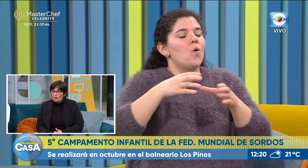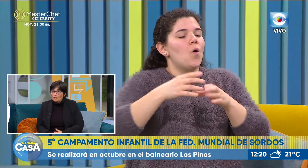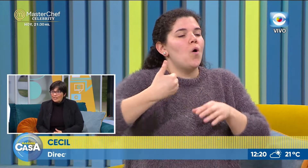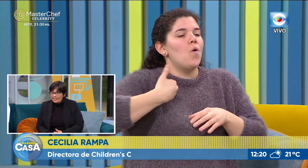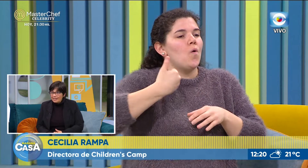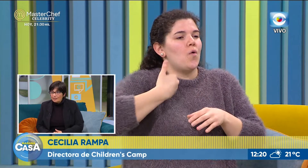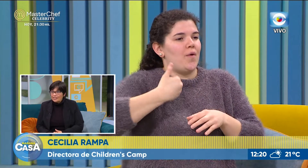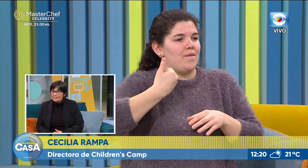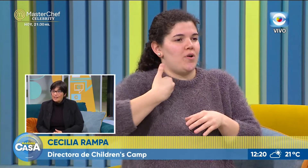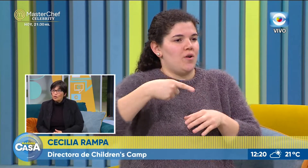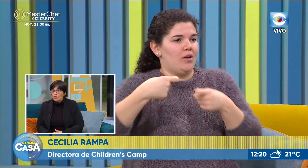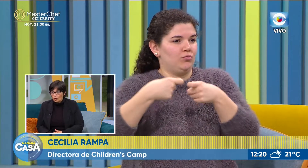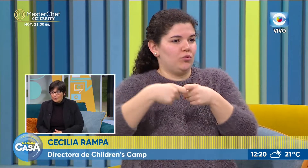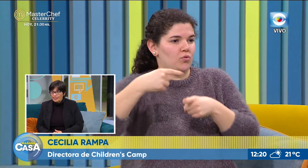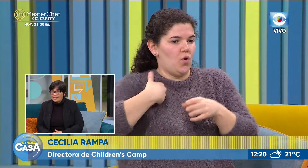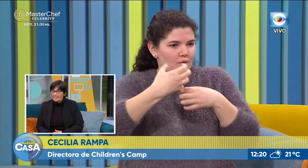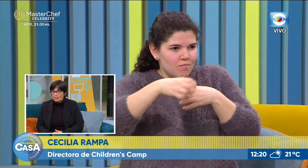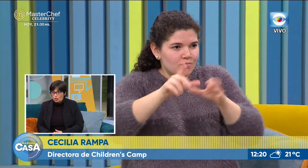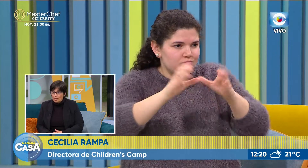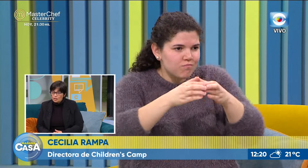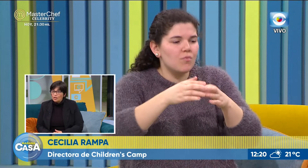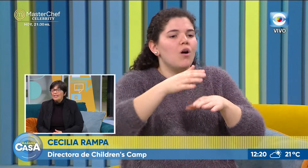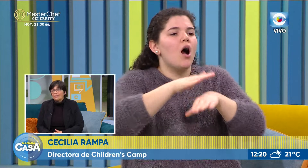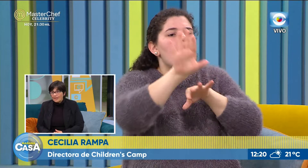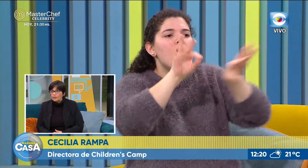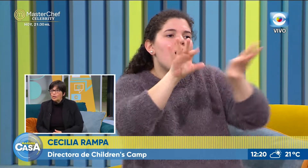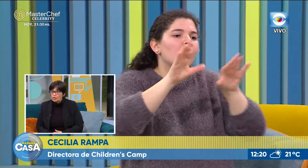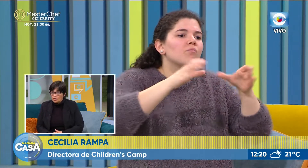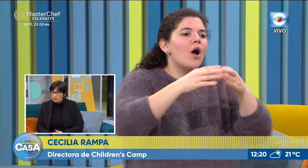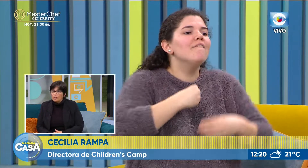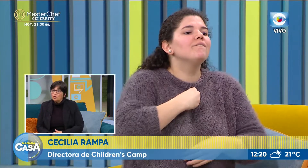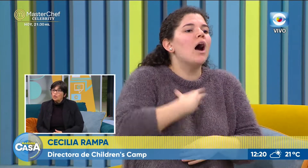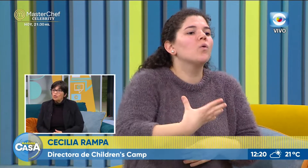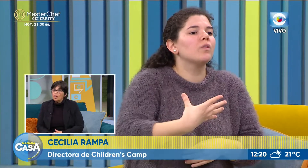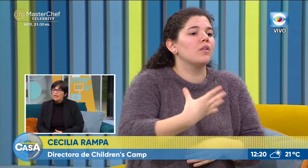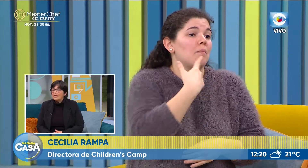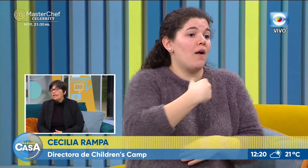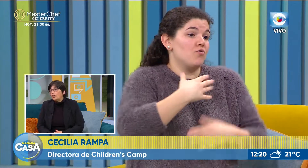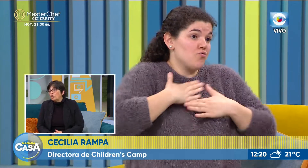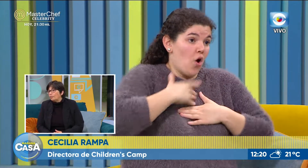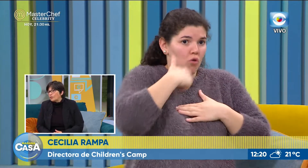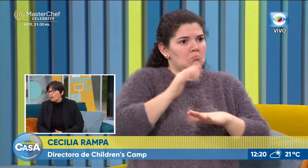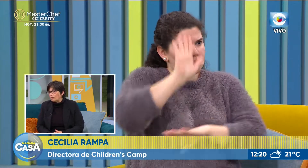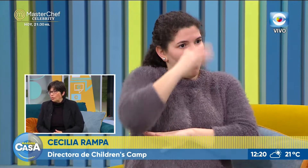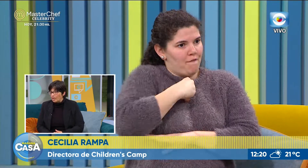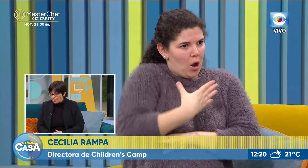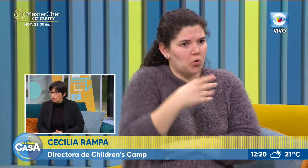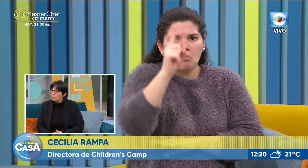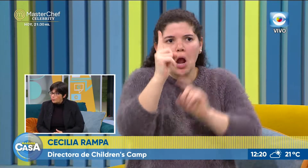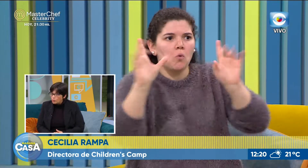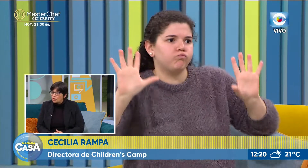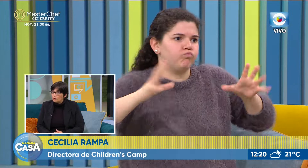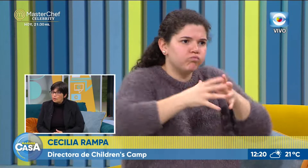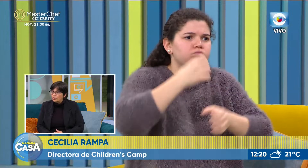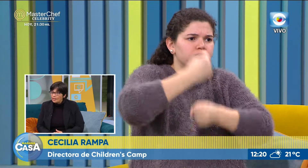El Comité Organizador de Jóvenes de la Asociación, que trabaja dentro de la Asociación de Sordos, eligió personas voluntarias. Yo